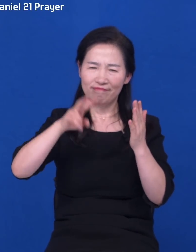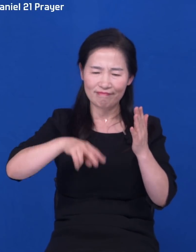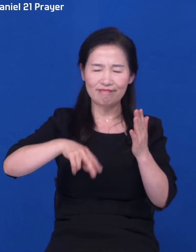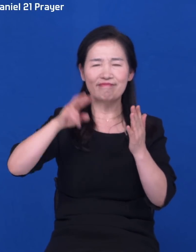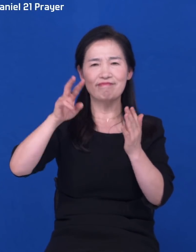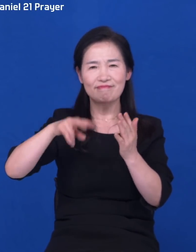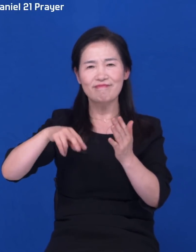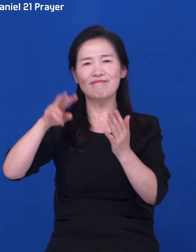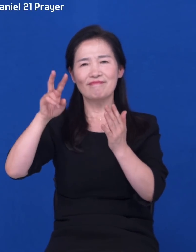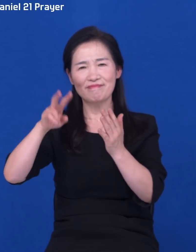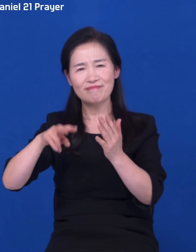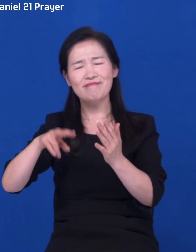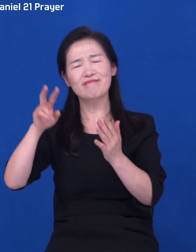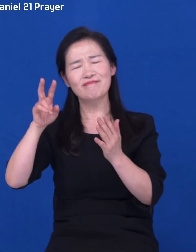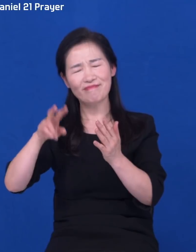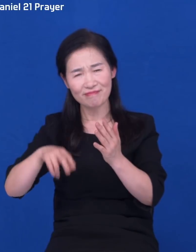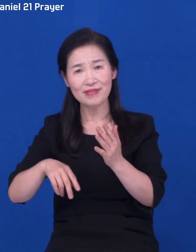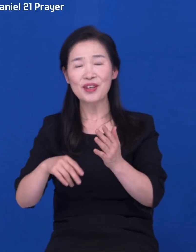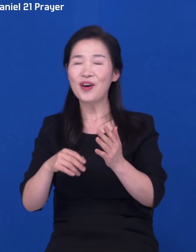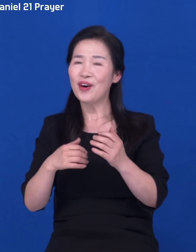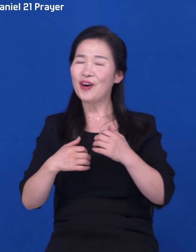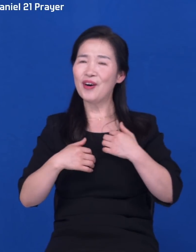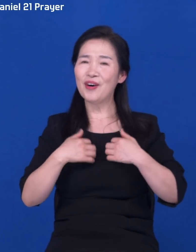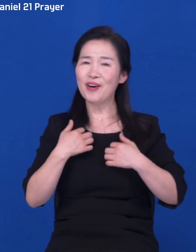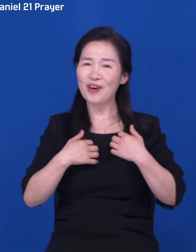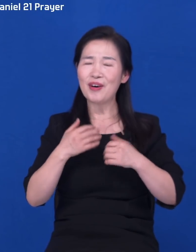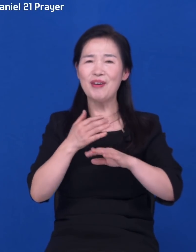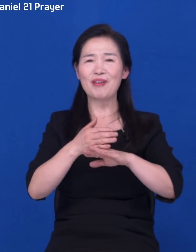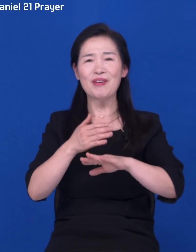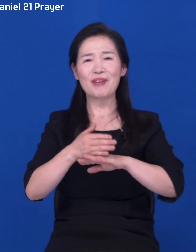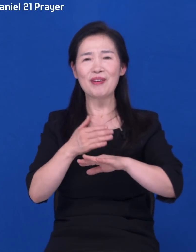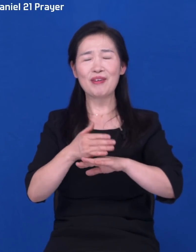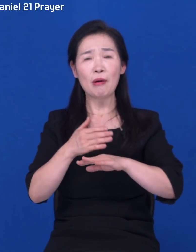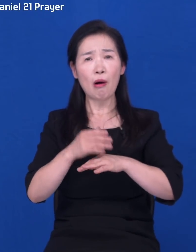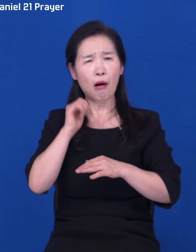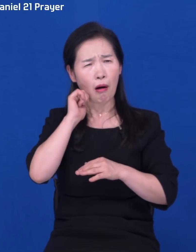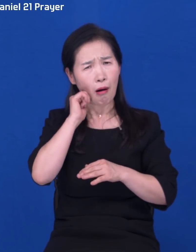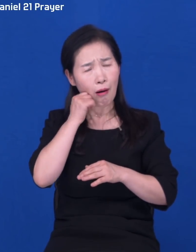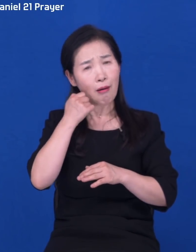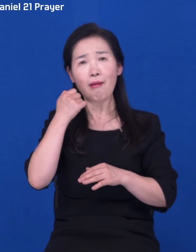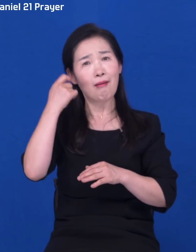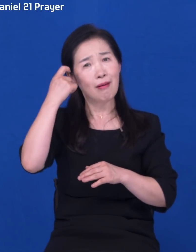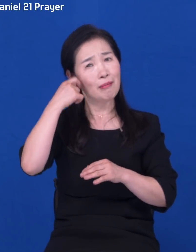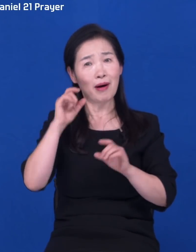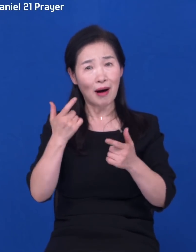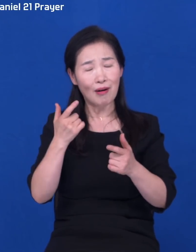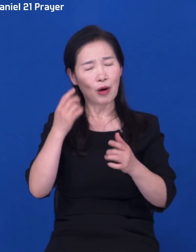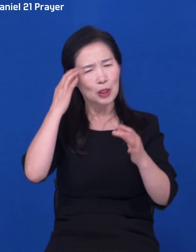다 읽어가는데 너무 감사한 게 책이 어려운 게 아니라 너무 쉬운 거예요. 너무